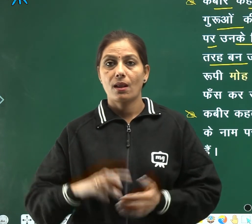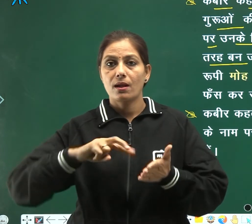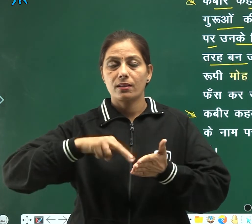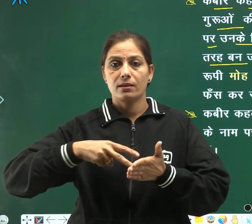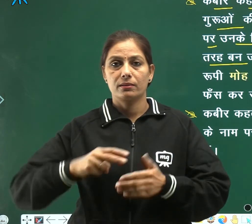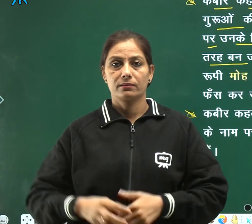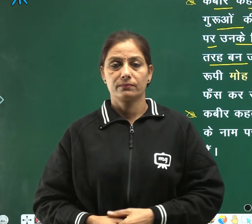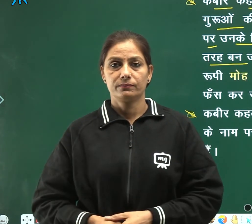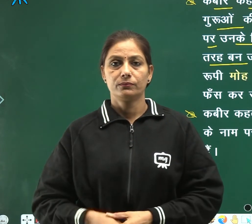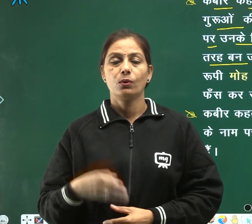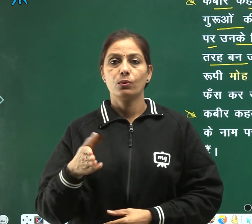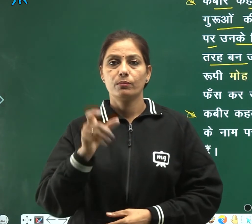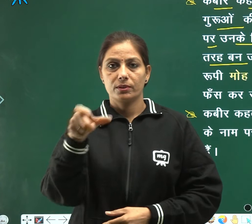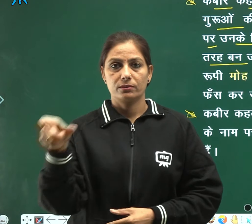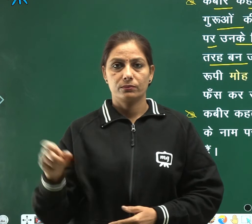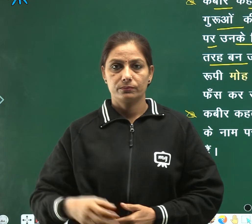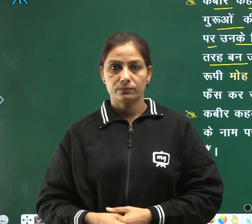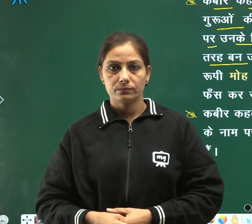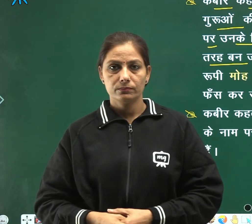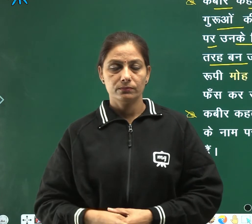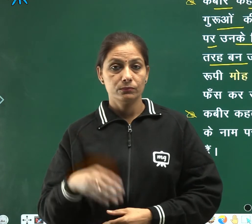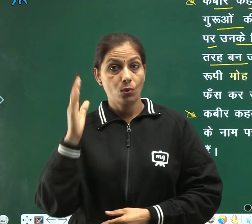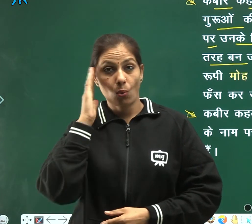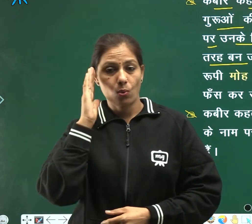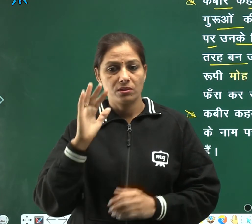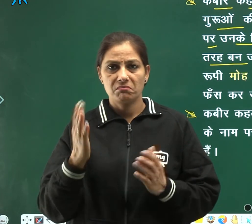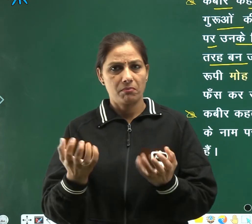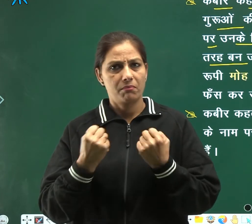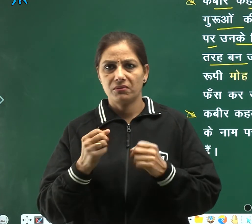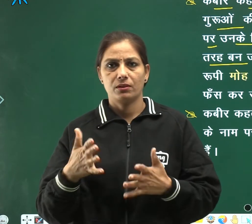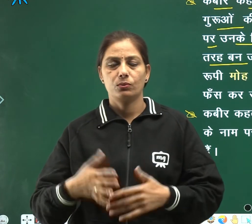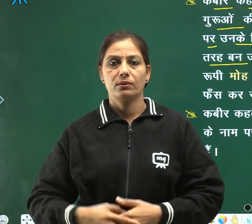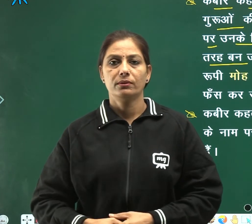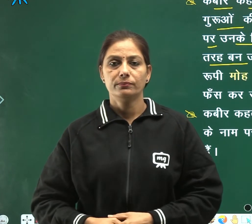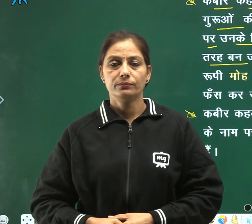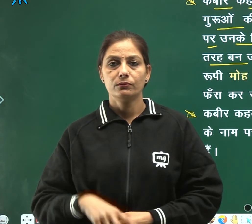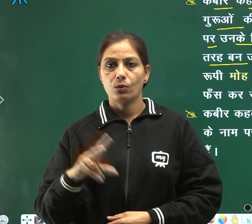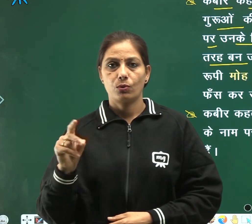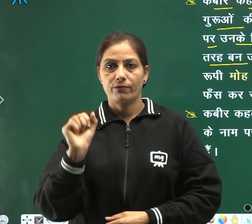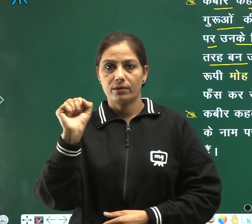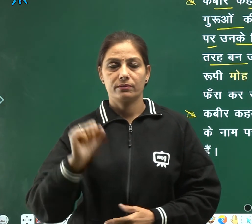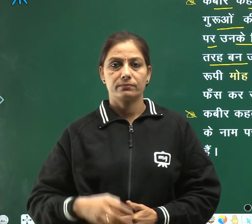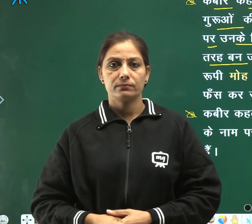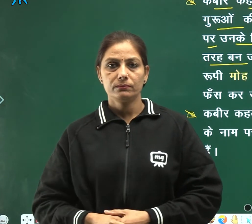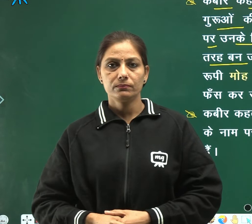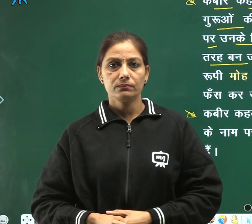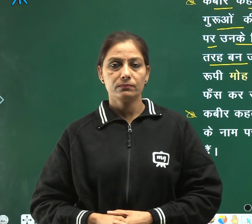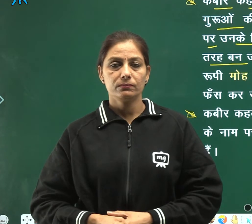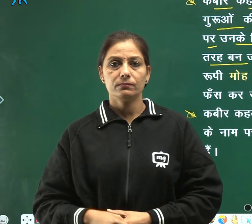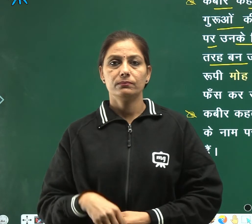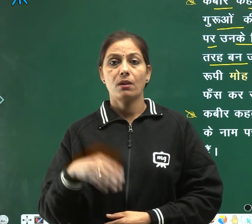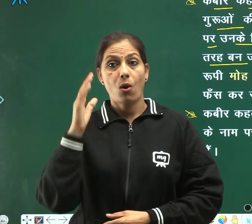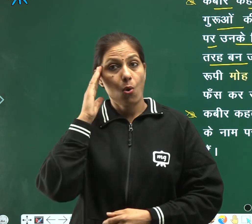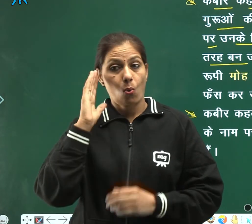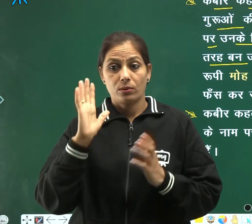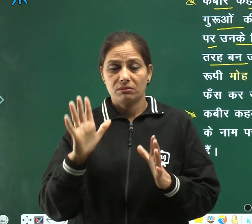अर्थात उन्हें ज्ञान प्राप्त नहीं होता और वे अज्ञानी ही रह जाते